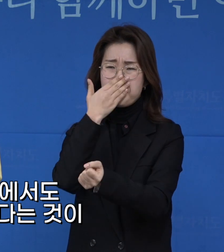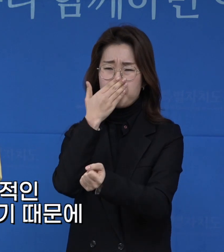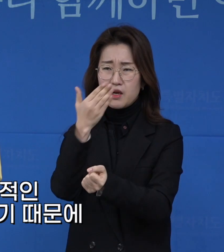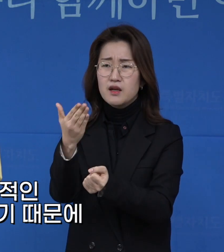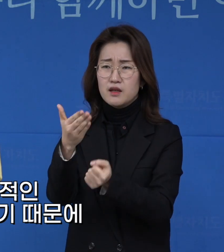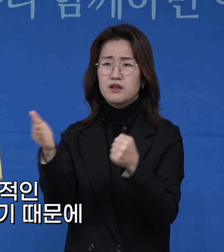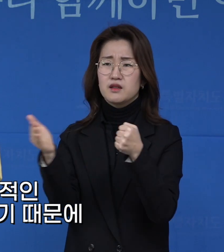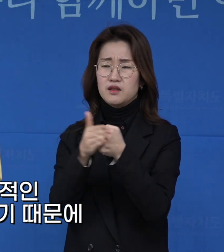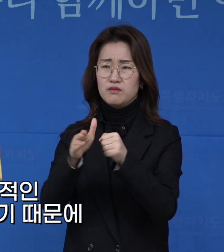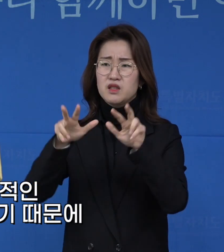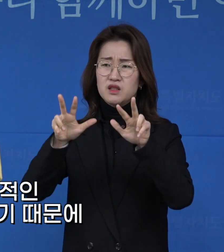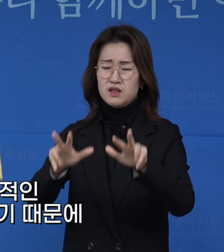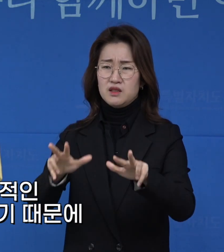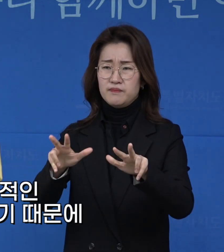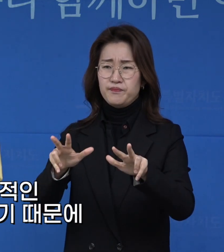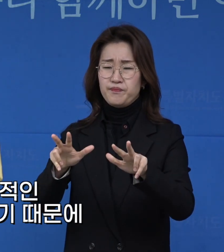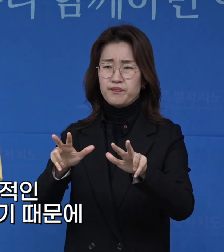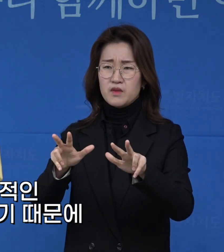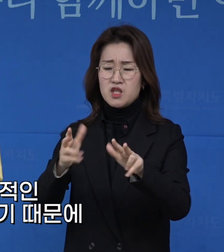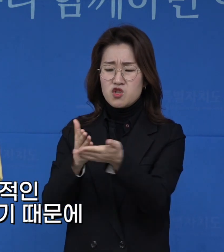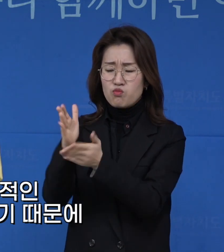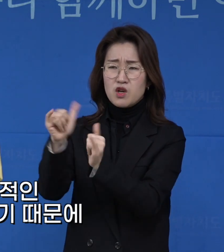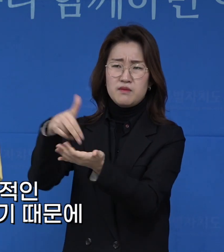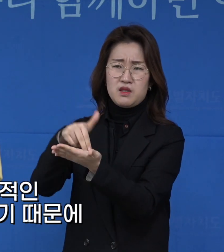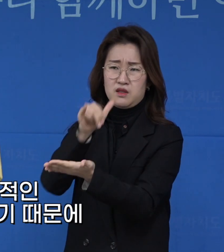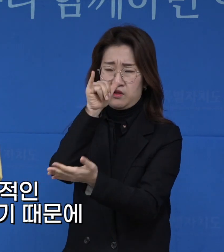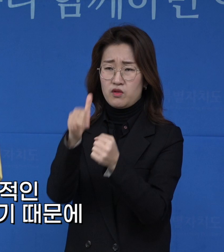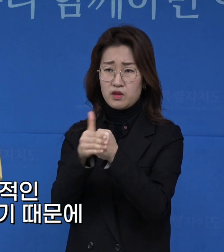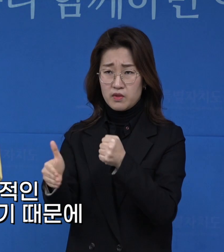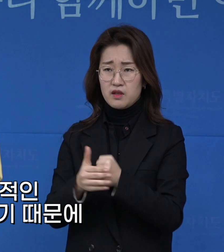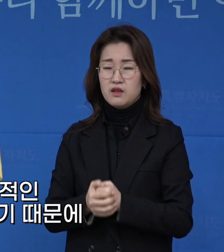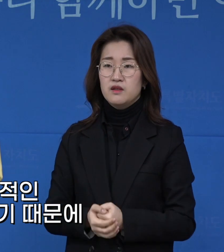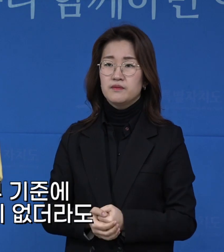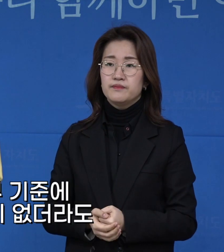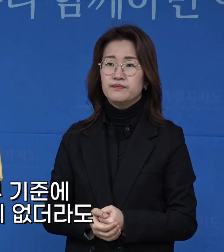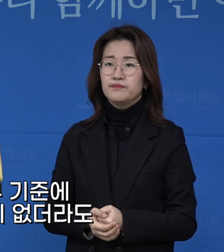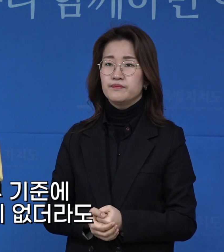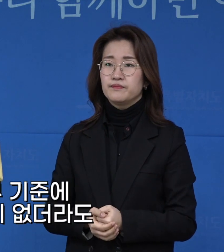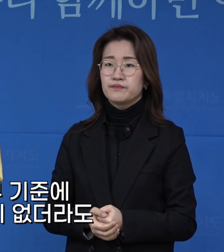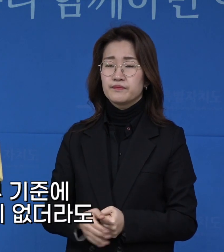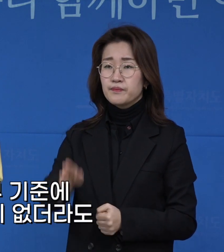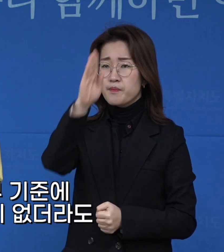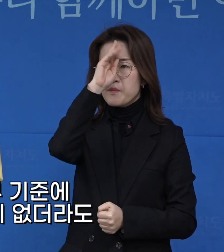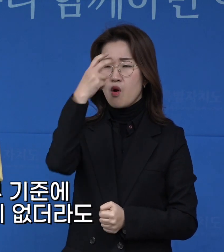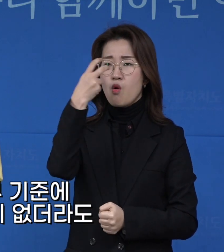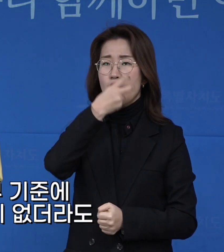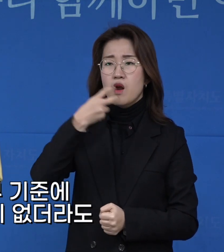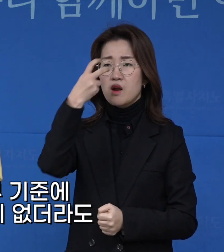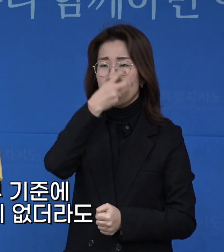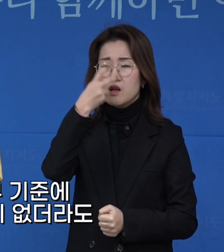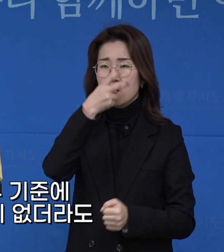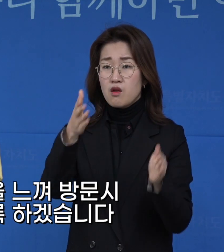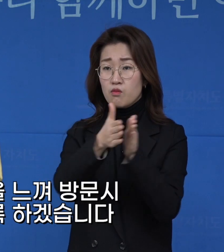게 현재의 지배적인 전문가들 의견 되기 때문에 질고 4 기준에 해당하는 증상이